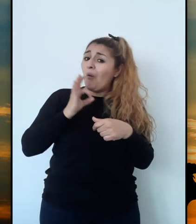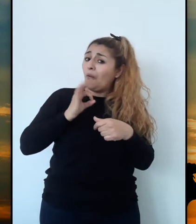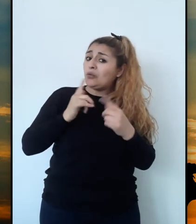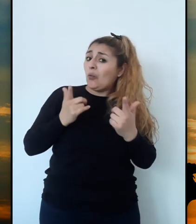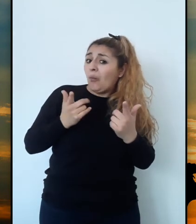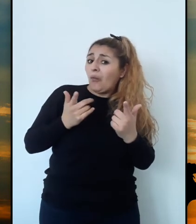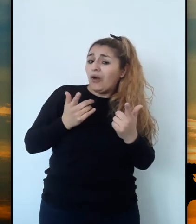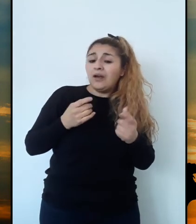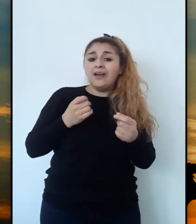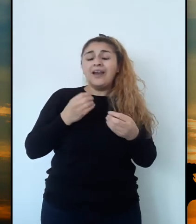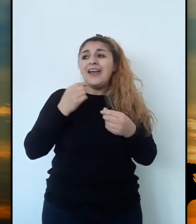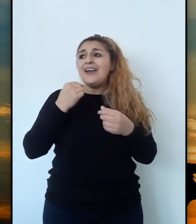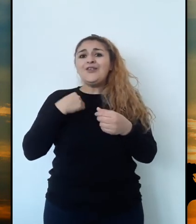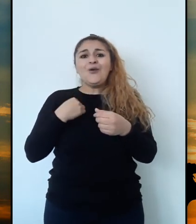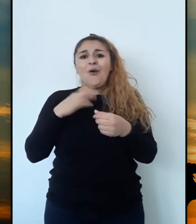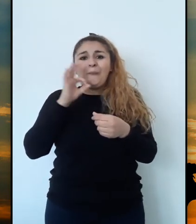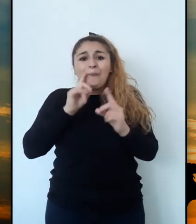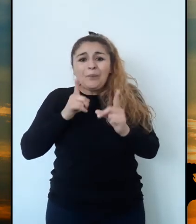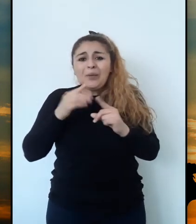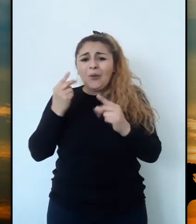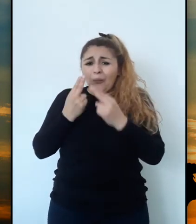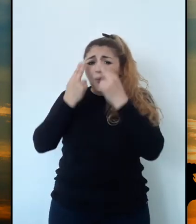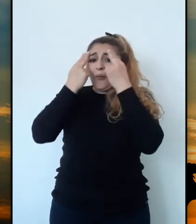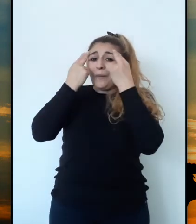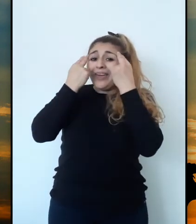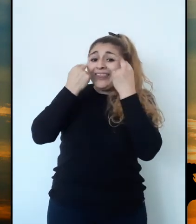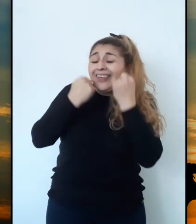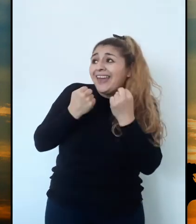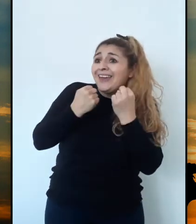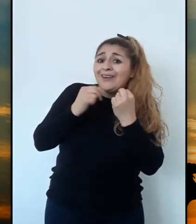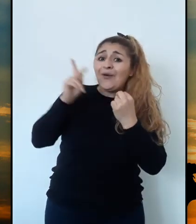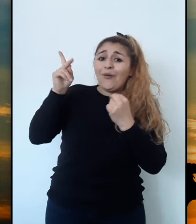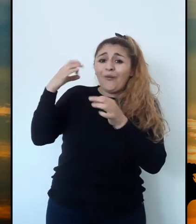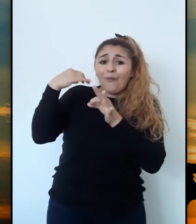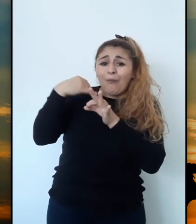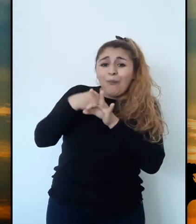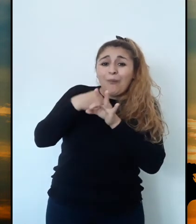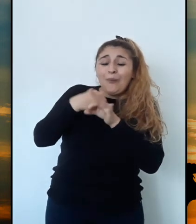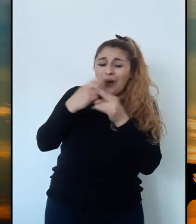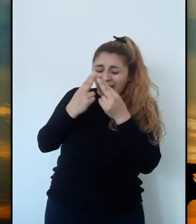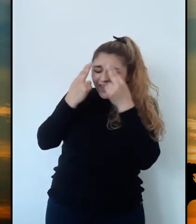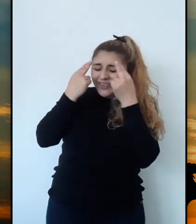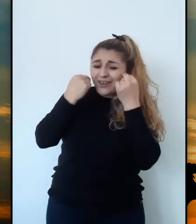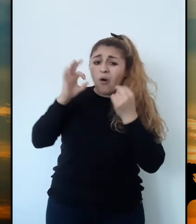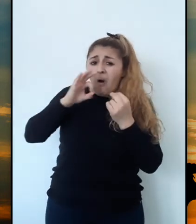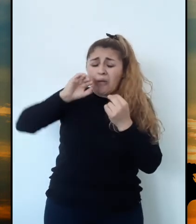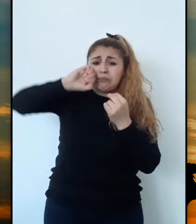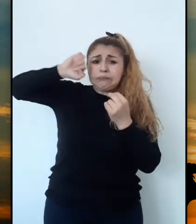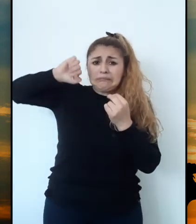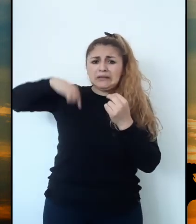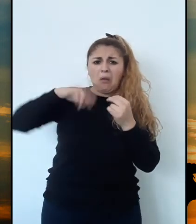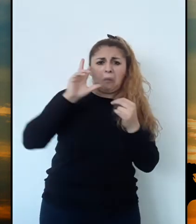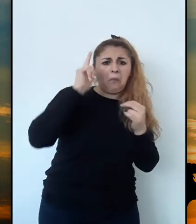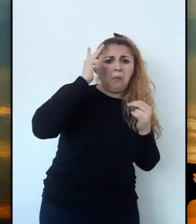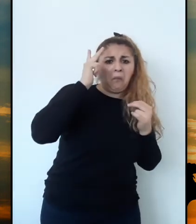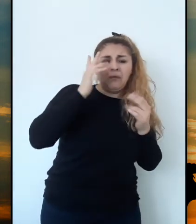entonces nada más que una actitud de agradecimiento. On va finir avec un verset. Y terminamos con